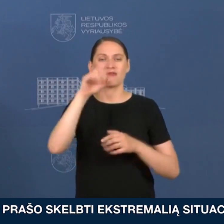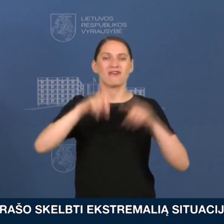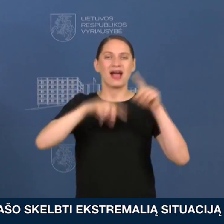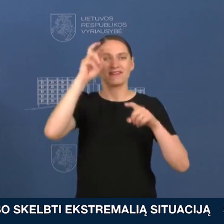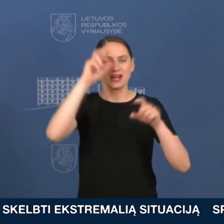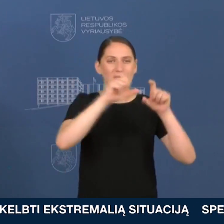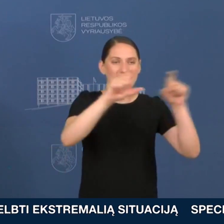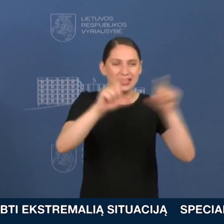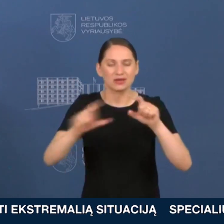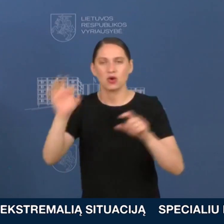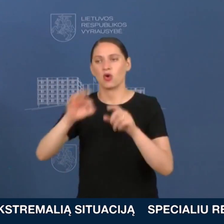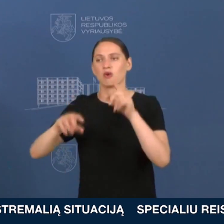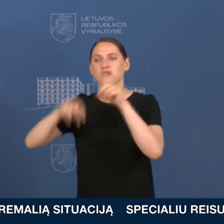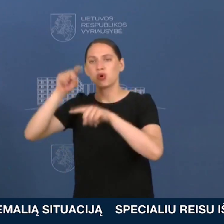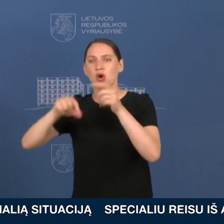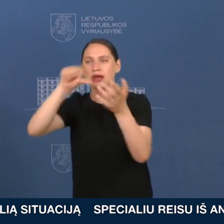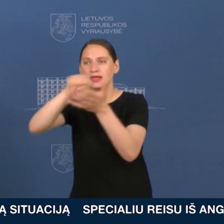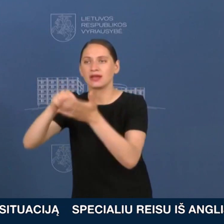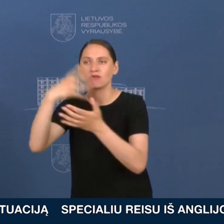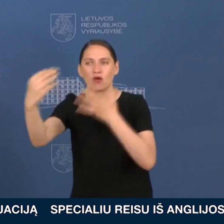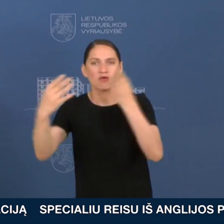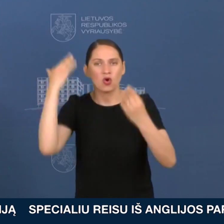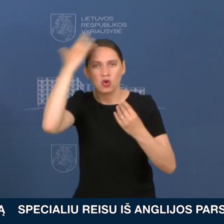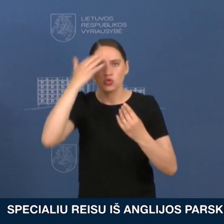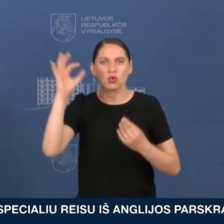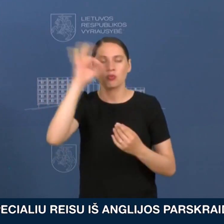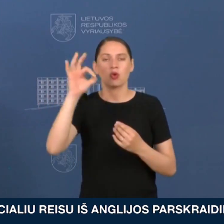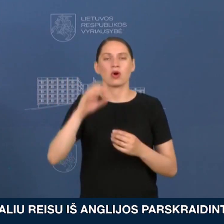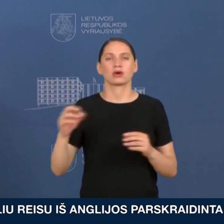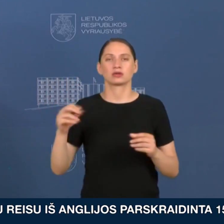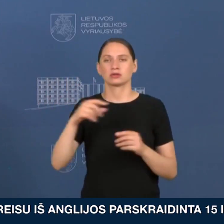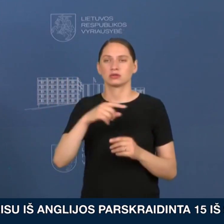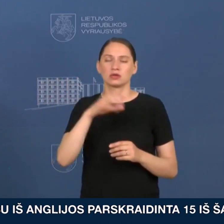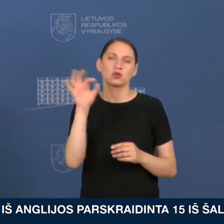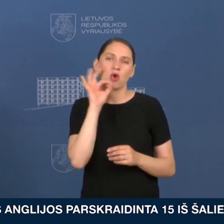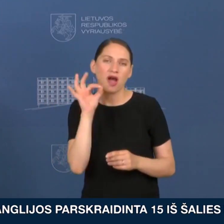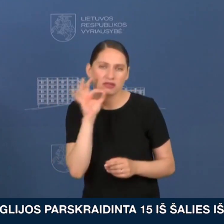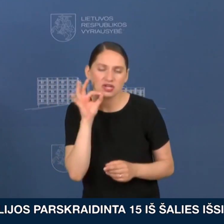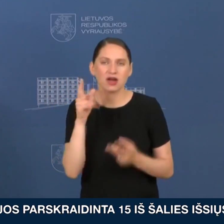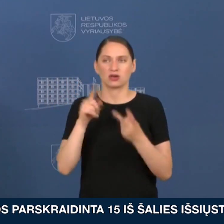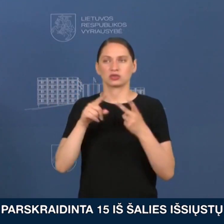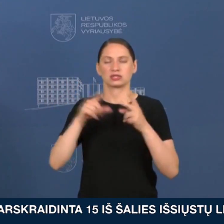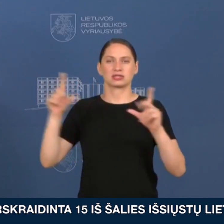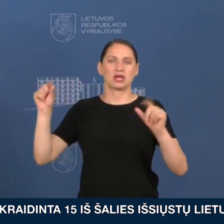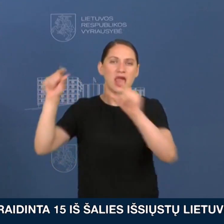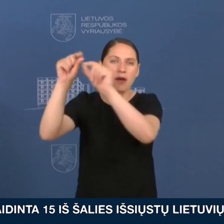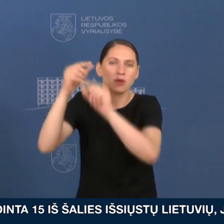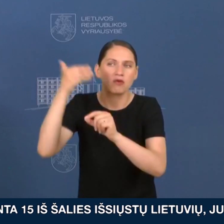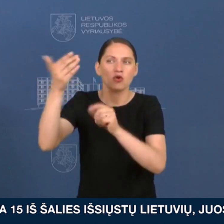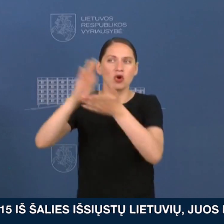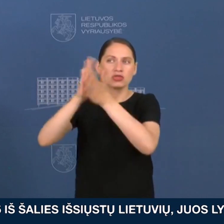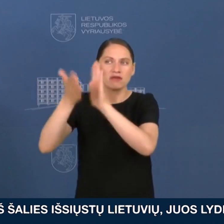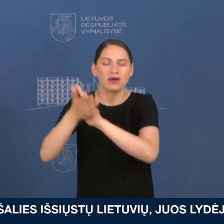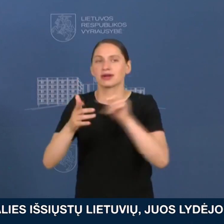ir atskirų politikų, griežtos pozicijos, tarkim, Kremliaus režimo ar Lukašenkos režimo atžvilgiu. Tai provokacijų taip pat matyt, kad